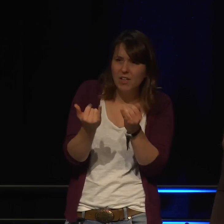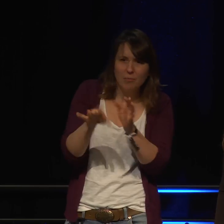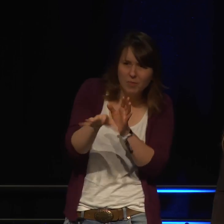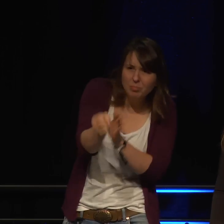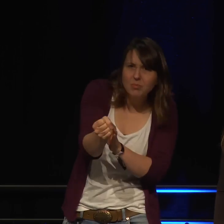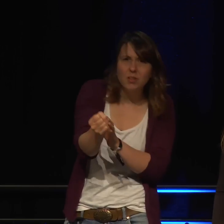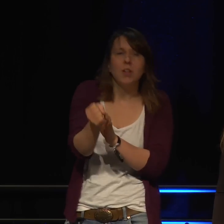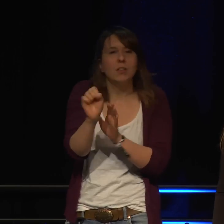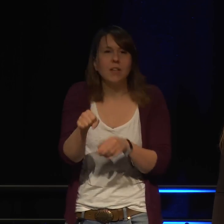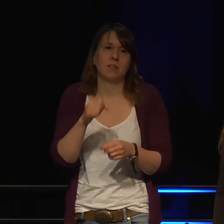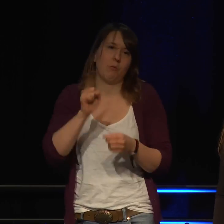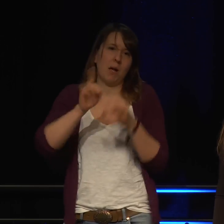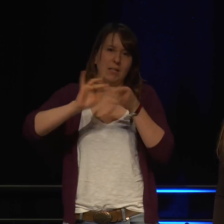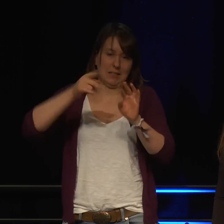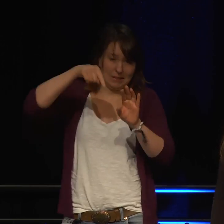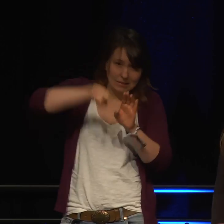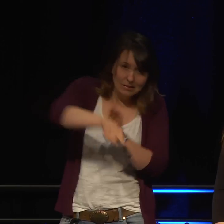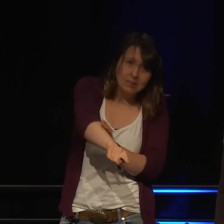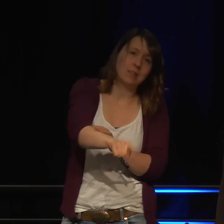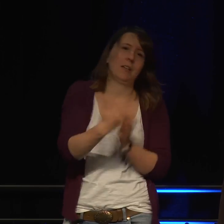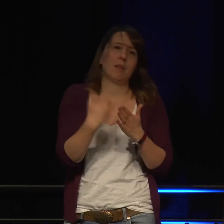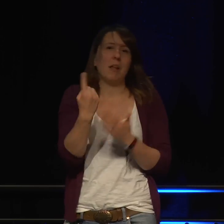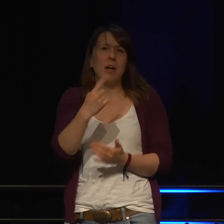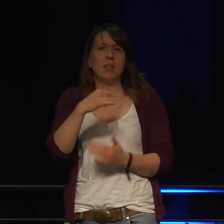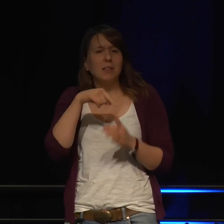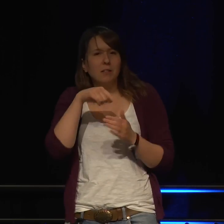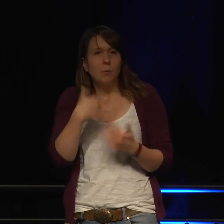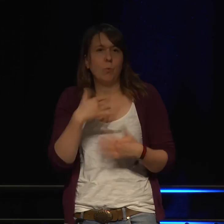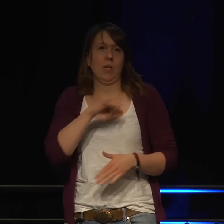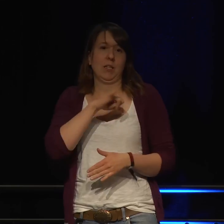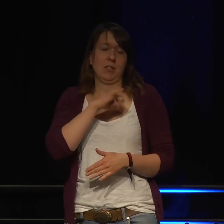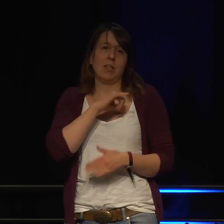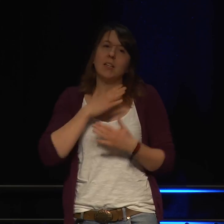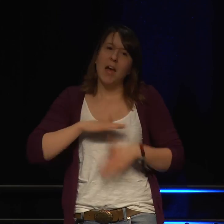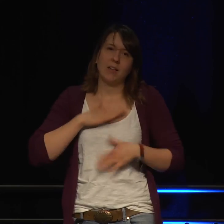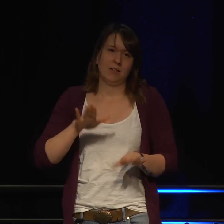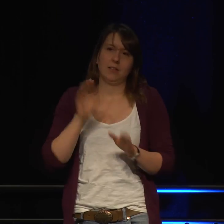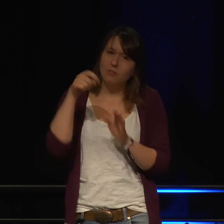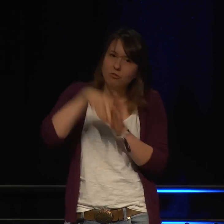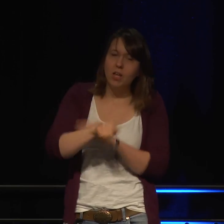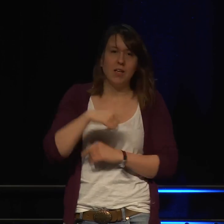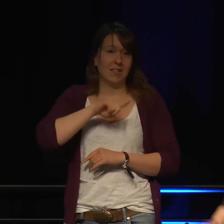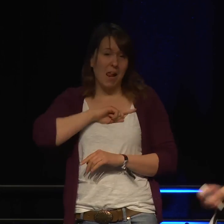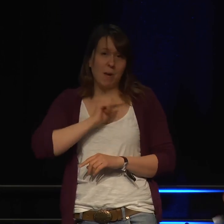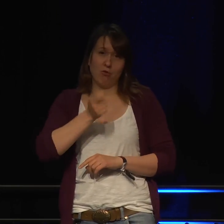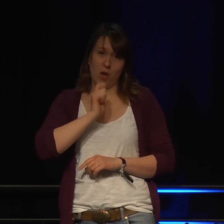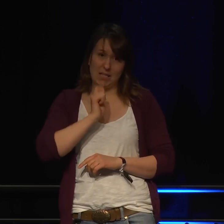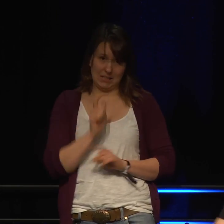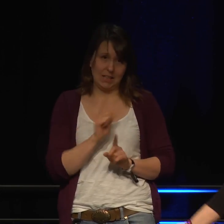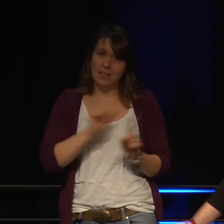ejemplo, por favor, miradlo si os interesa mucho el tema. Yo soy periodista y no soy